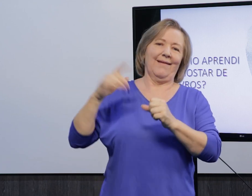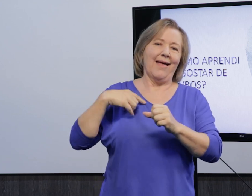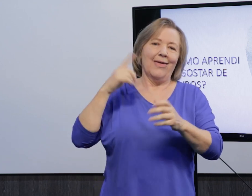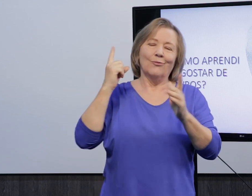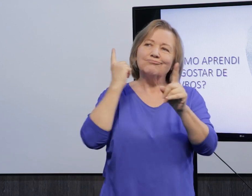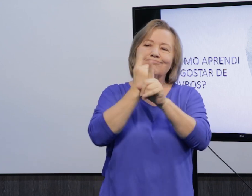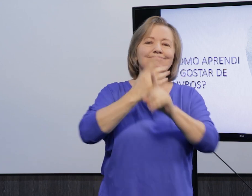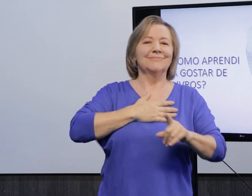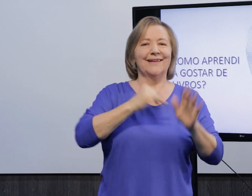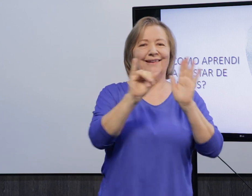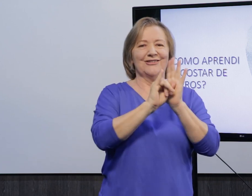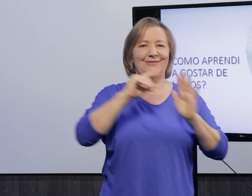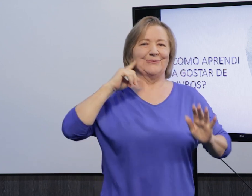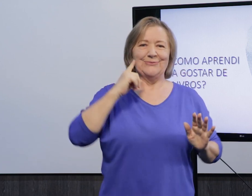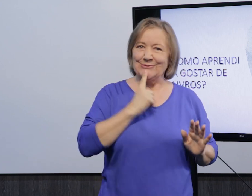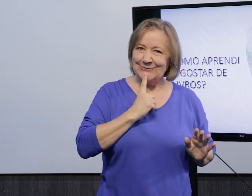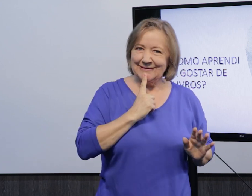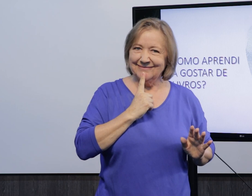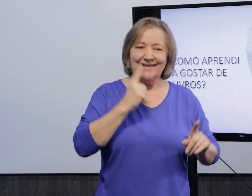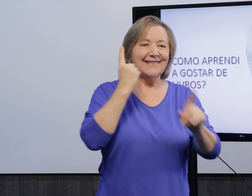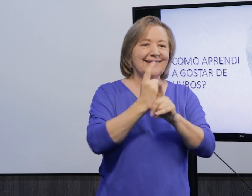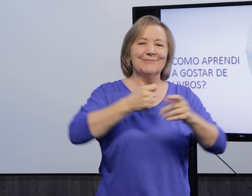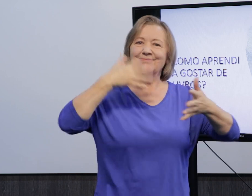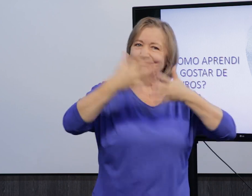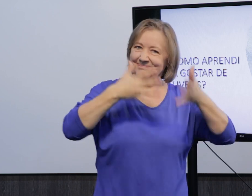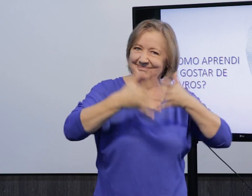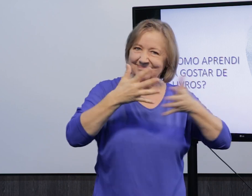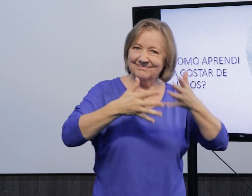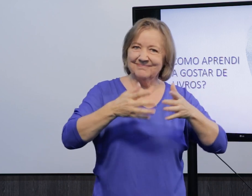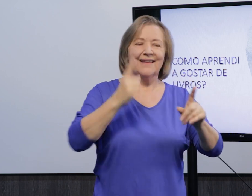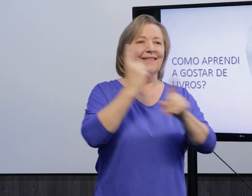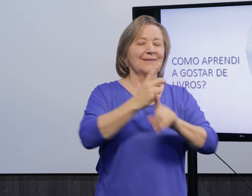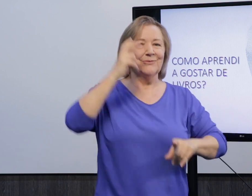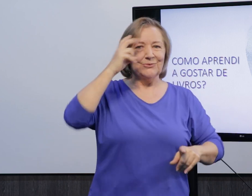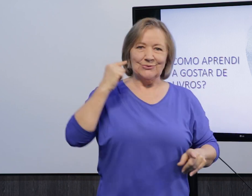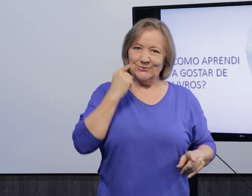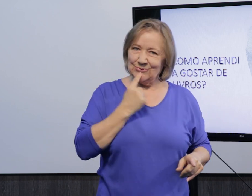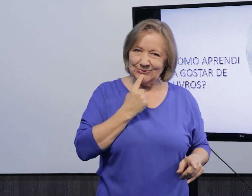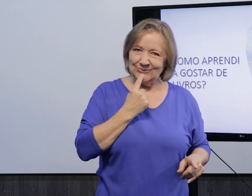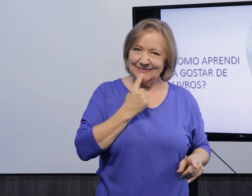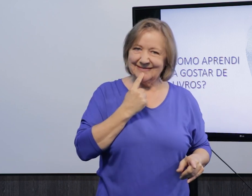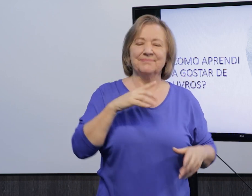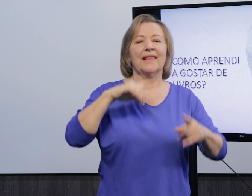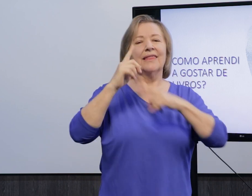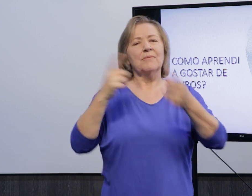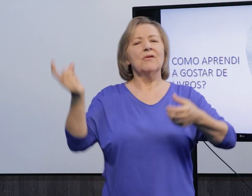e lá eu me encontrei enquanto surda né a minha identidade surda se formou né lá e depois eu voltei né